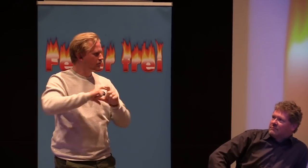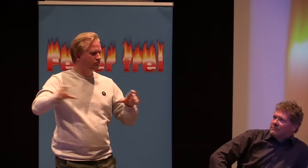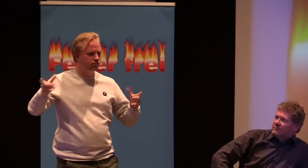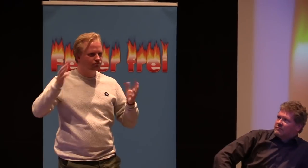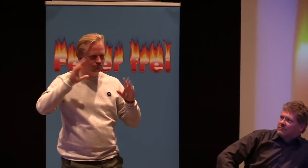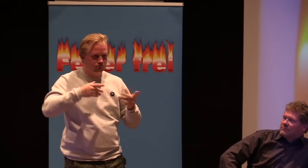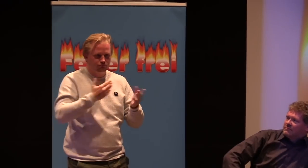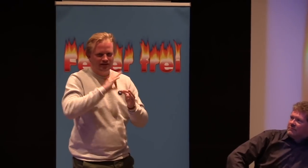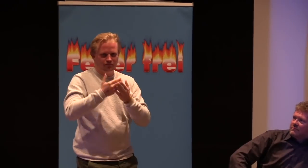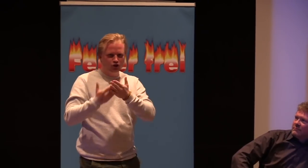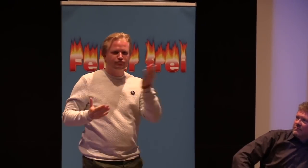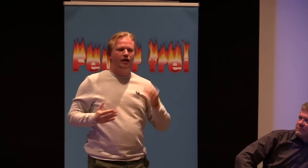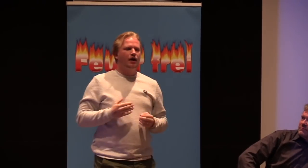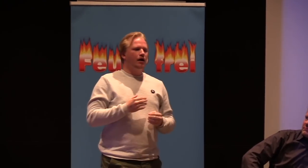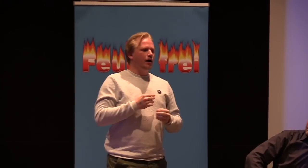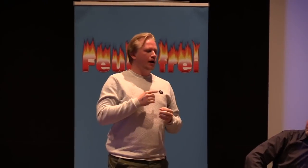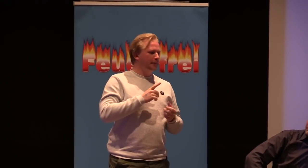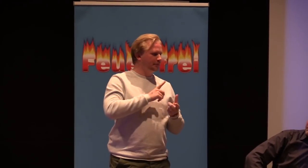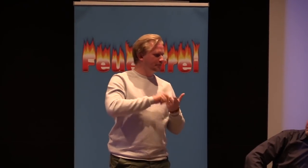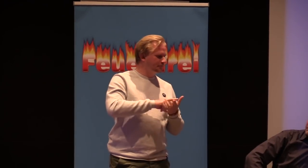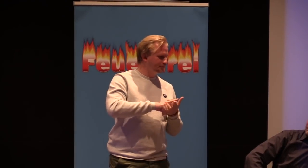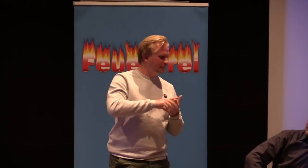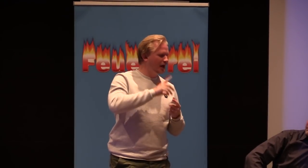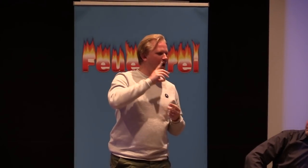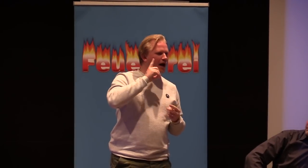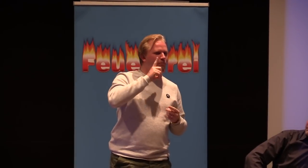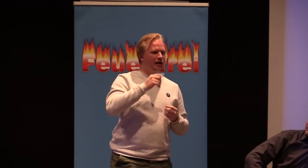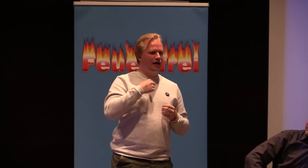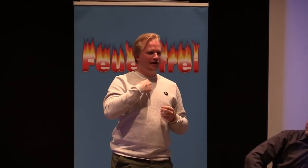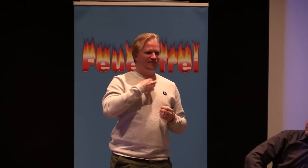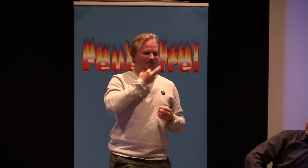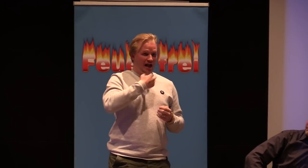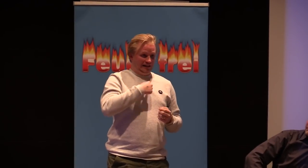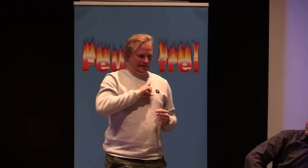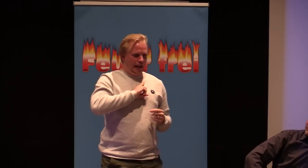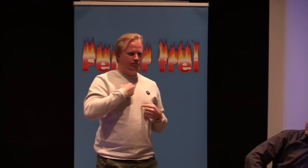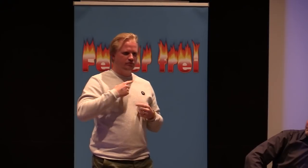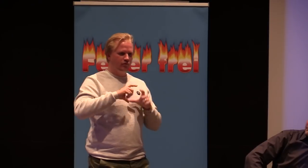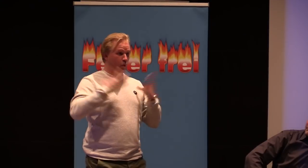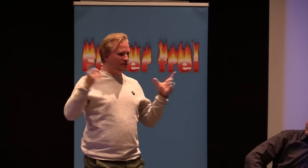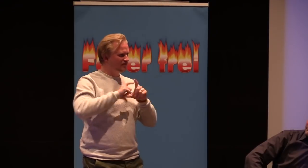Andersrum, wir haben ja zum Beispiel in Berlin die Firma Joma, die relativ groß sind und viele Angestellte haben, die von gehörlosen Menschen geführt werden.